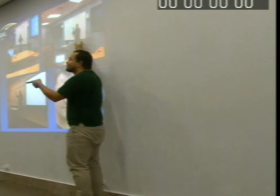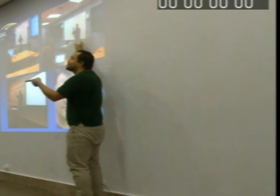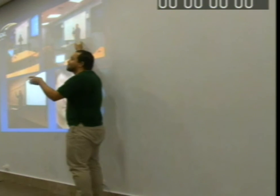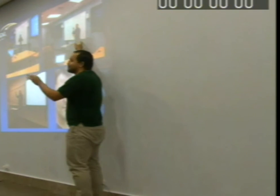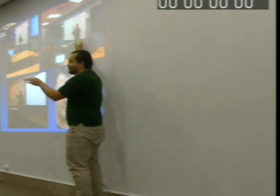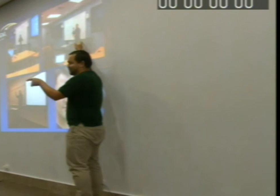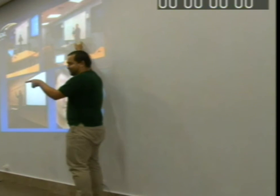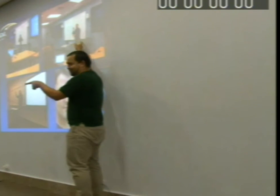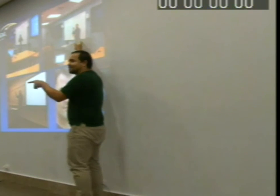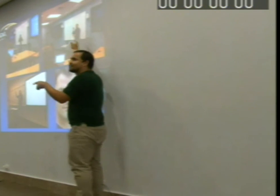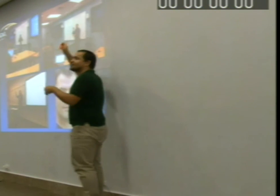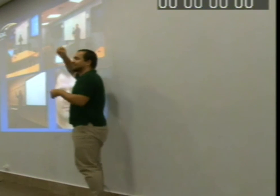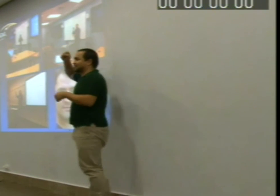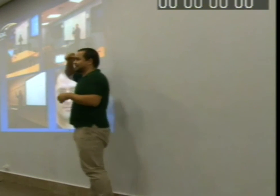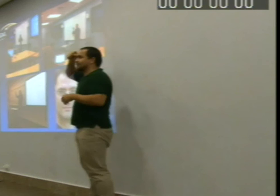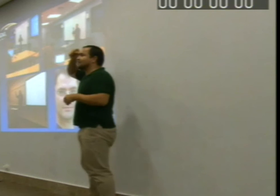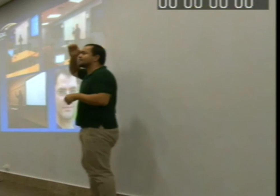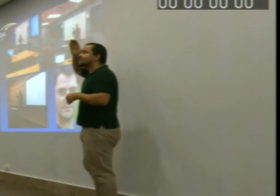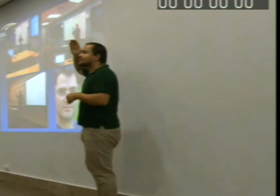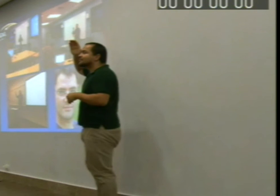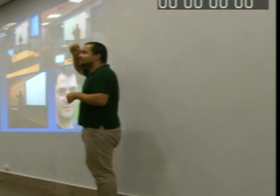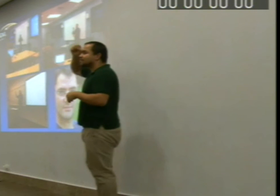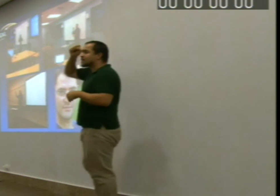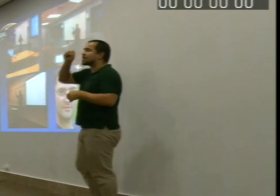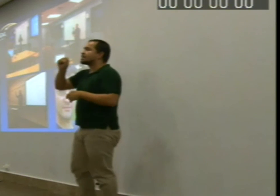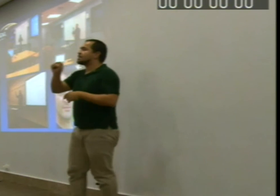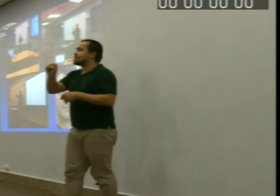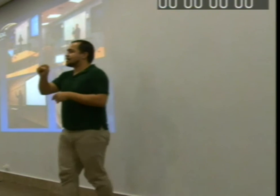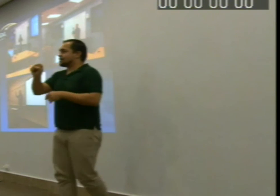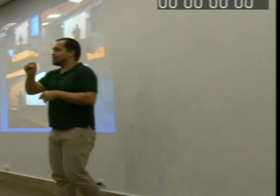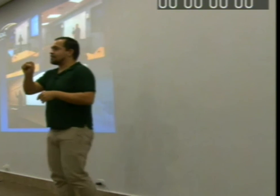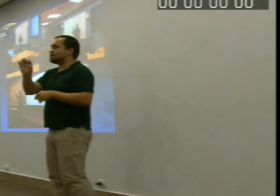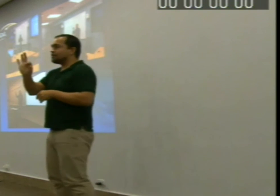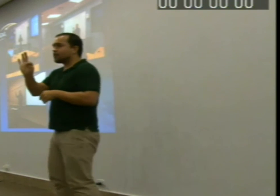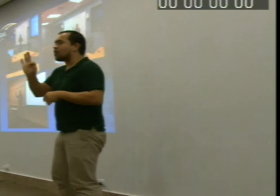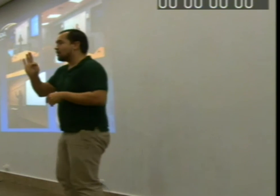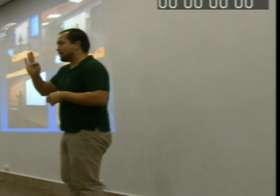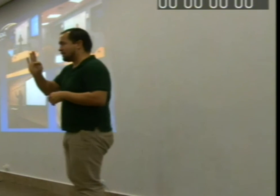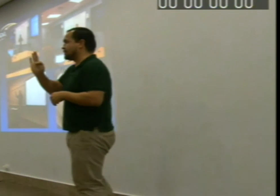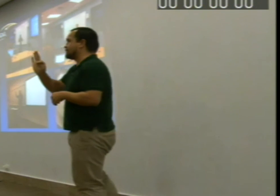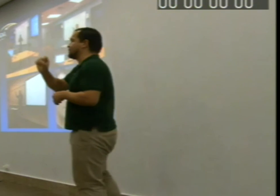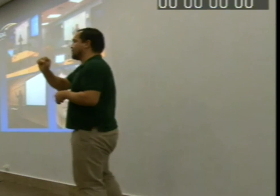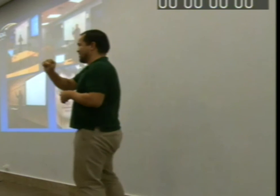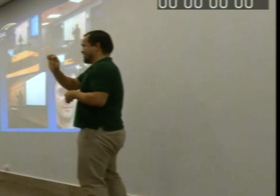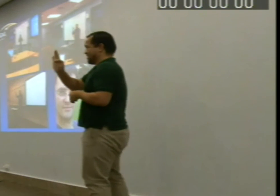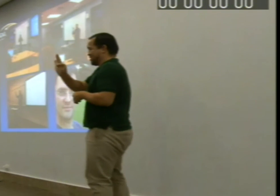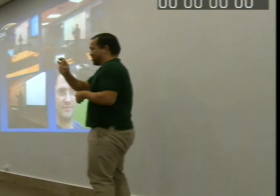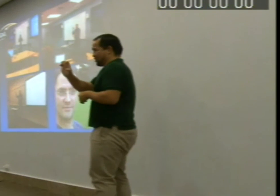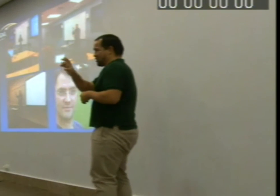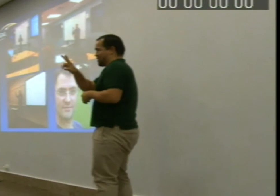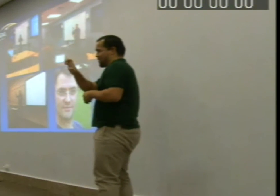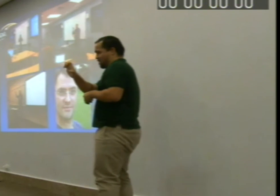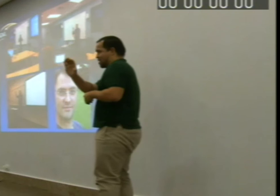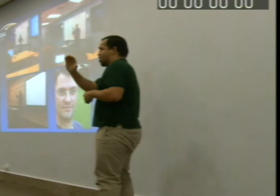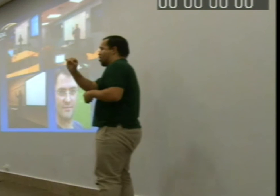Brasil conhece né É sinal dele é esse daqui Steve